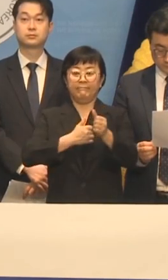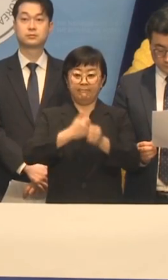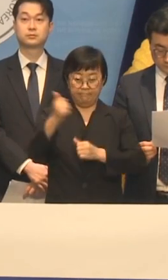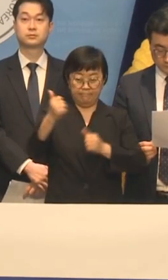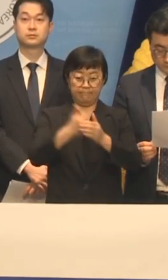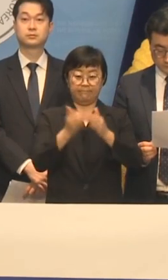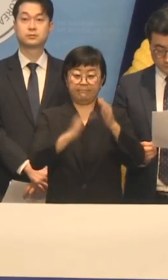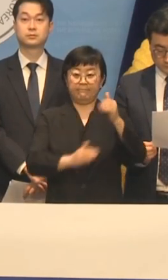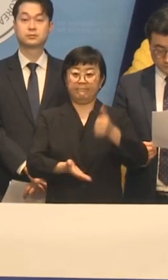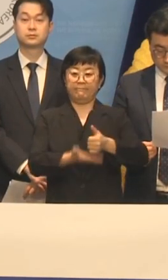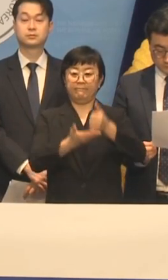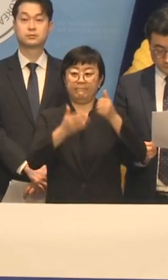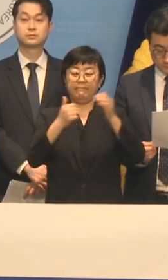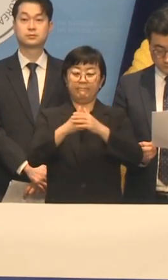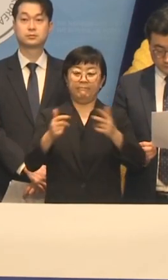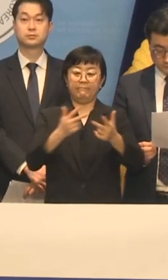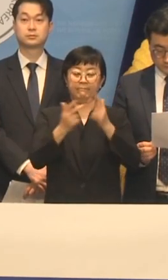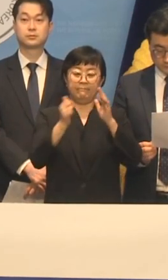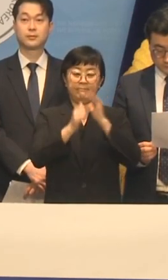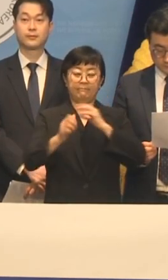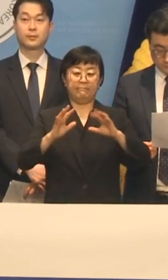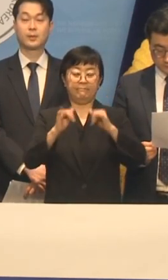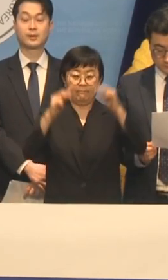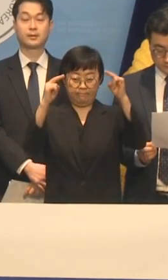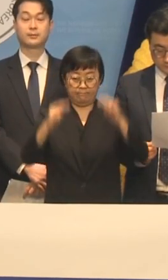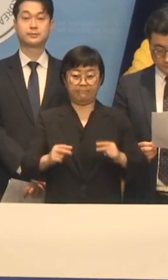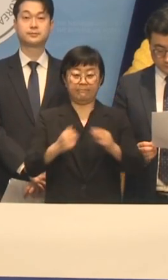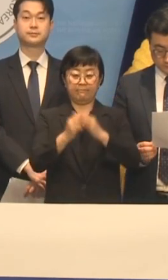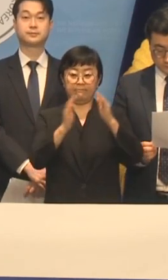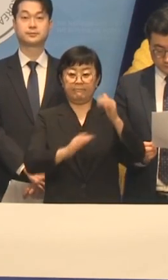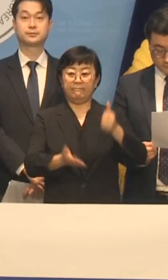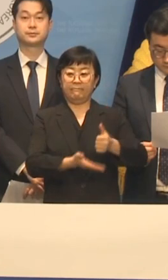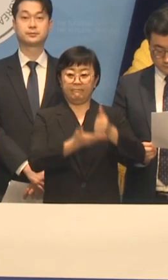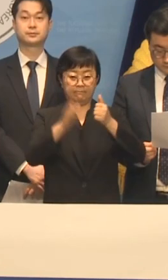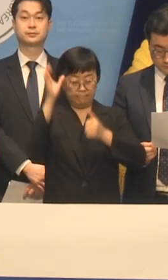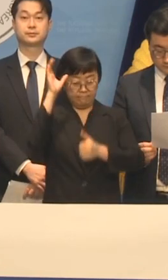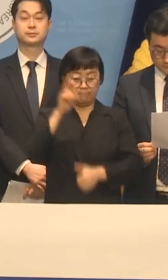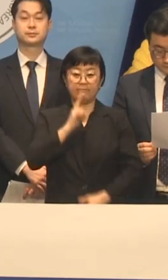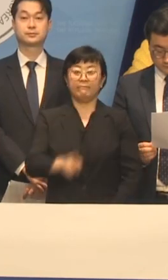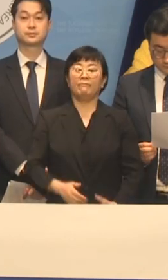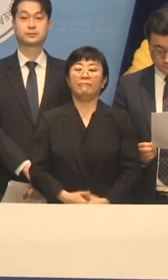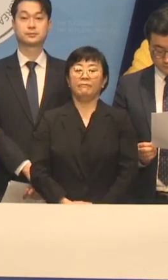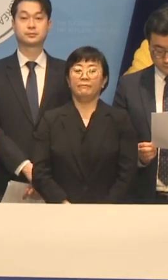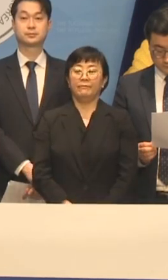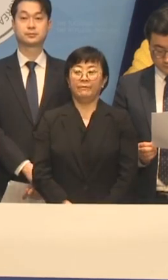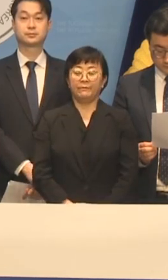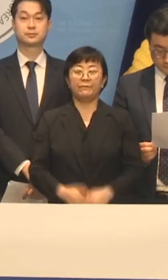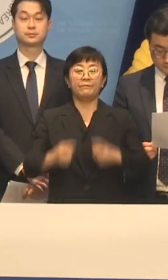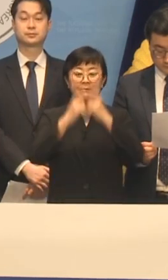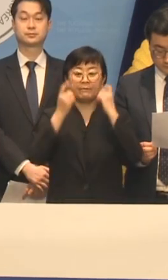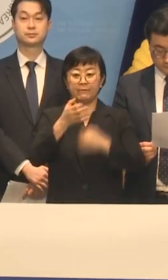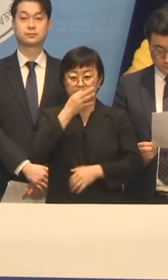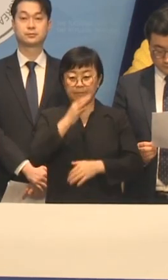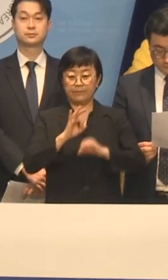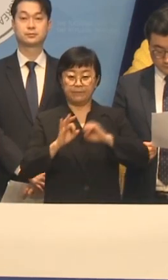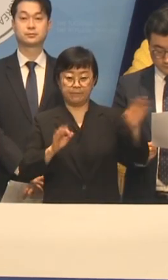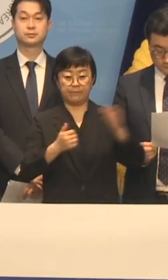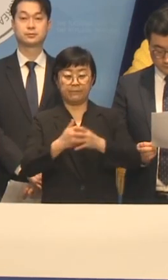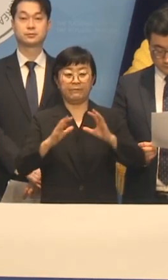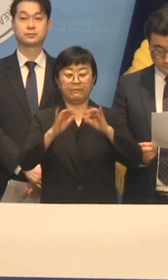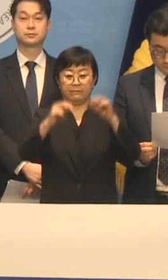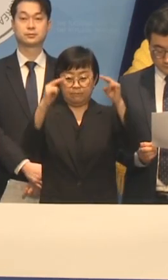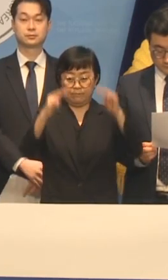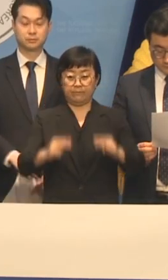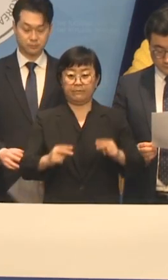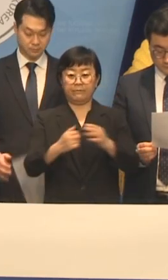하고, 이재명 대표가 국민 눈높이에 맞는 공천을 할 것으로 기대한다. 사리사욕을 버리고 국민